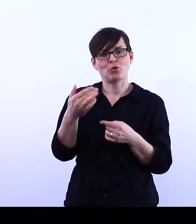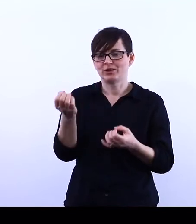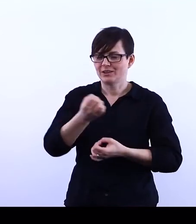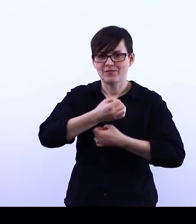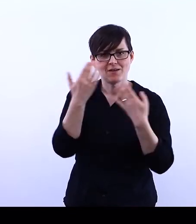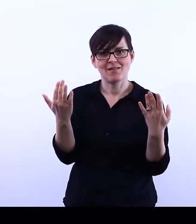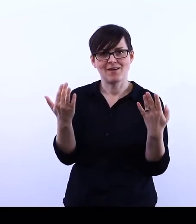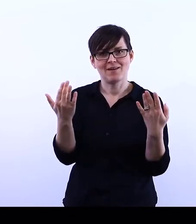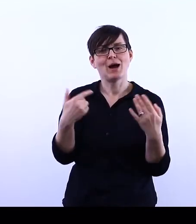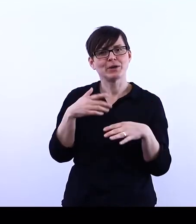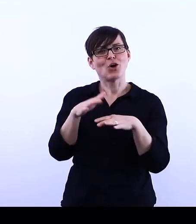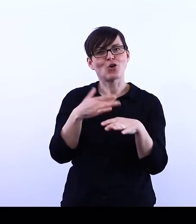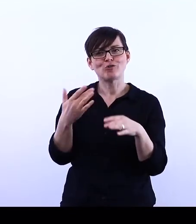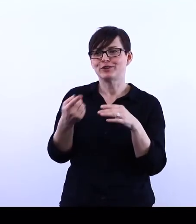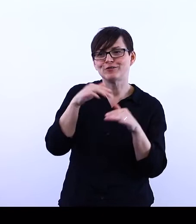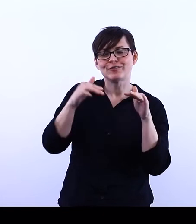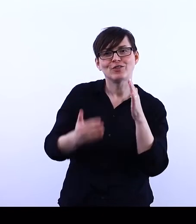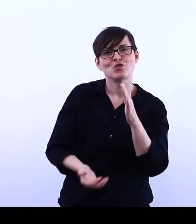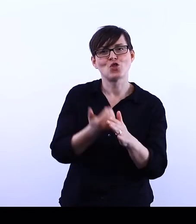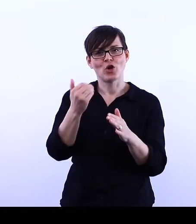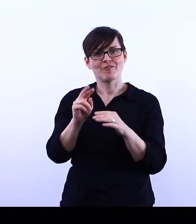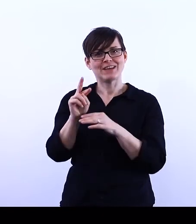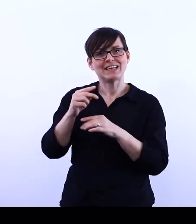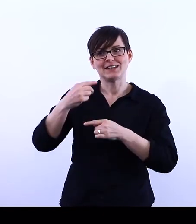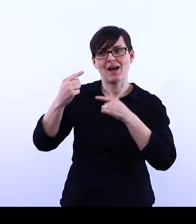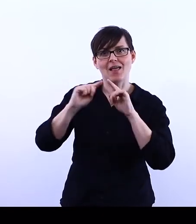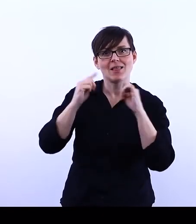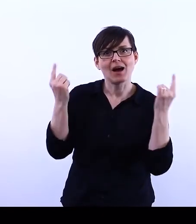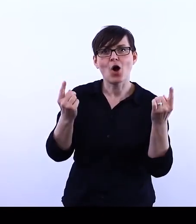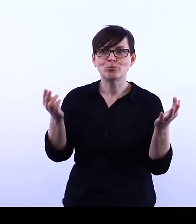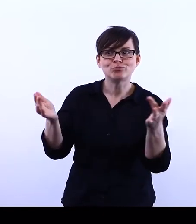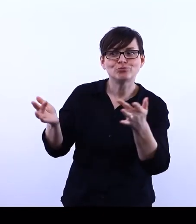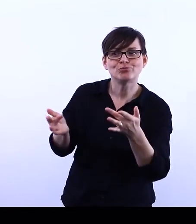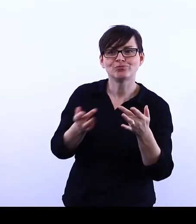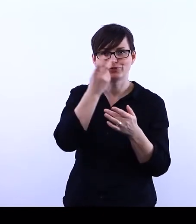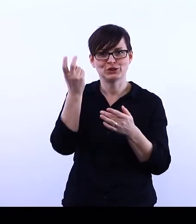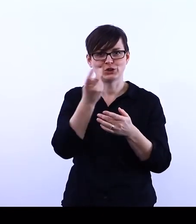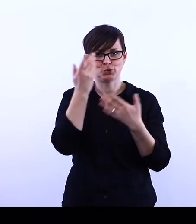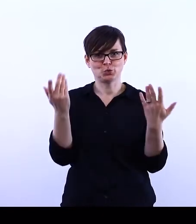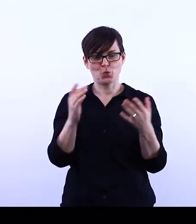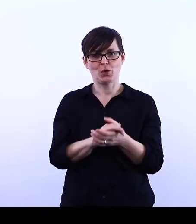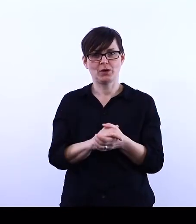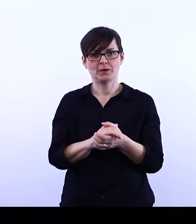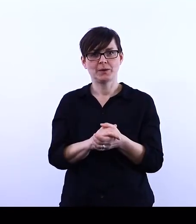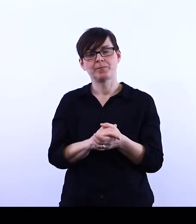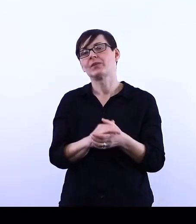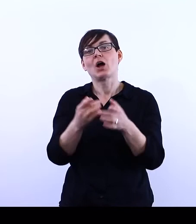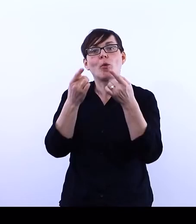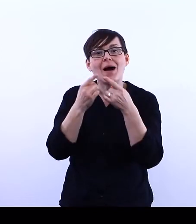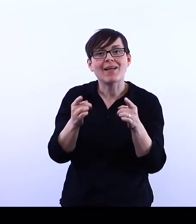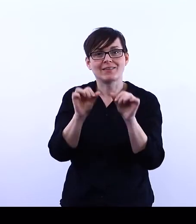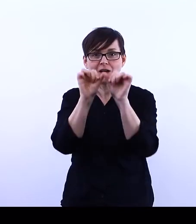neue Räume, neue digitale Räume uns erkunden und schauen, was da möglich ist, immersivere Formate uns anschauen